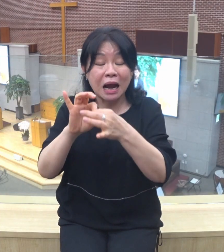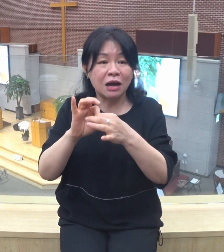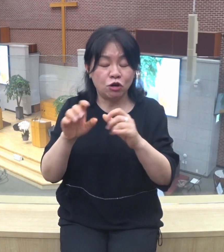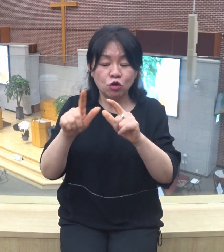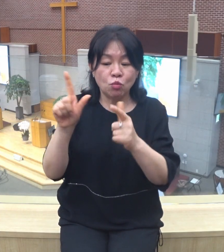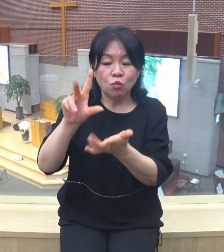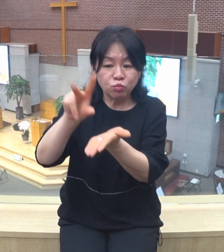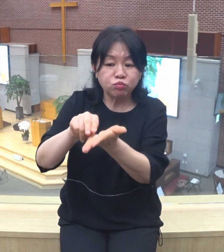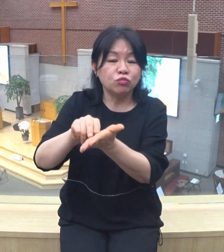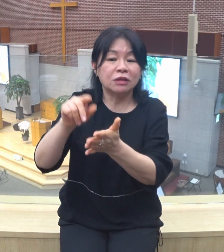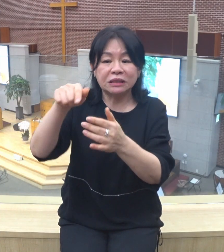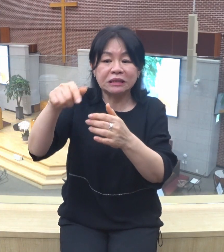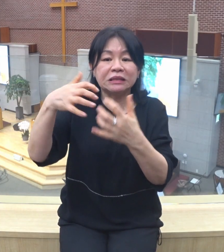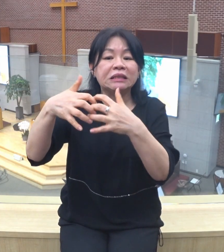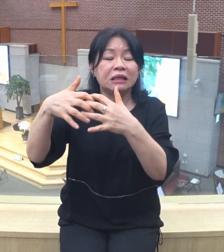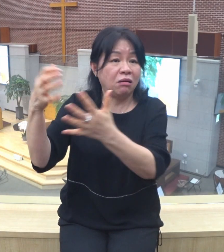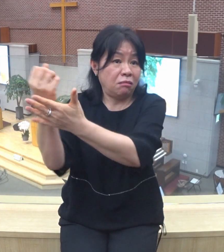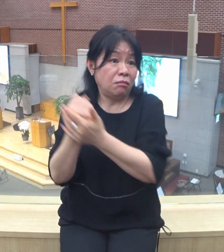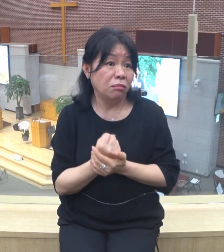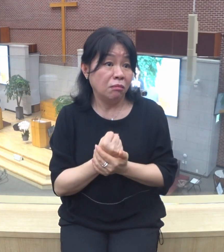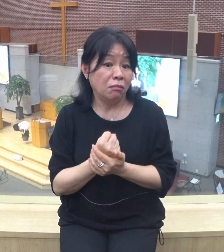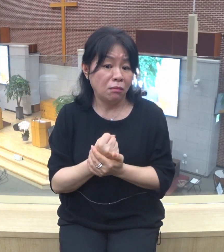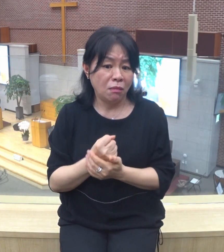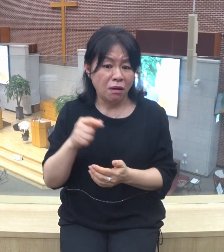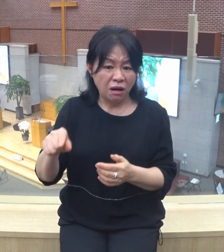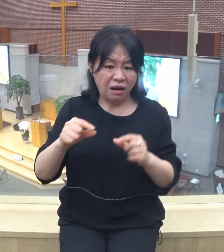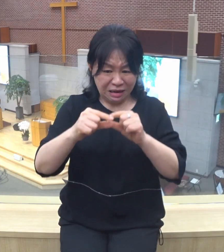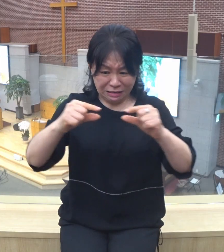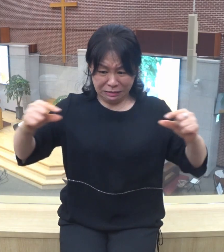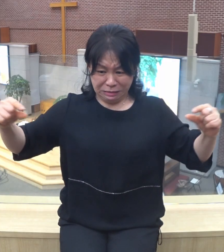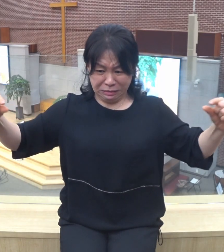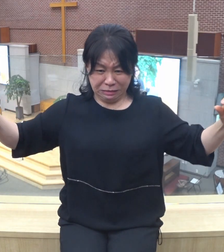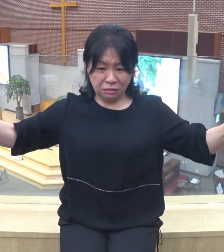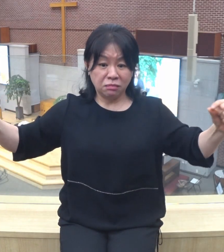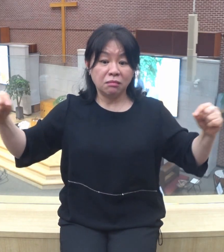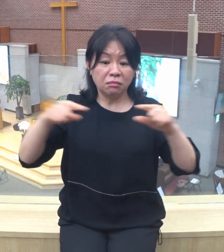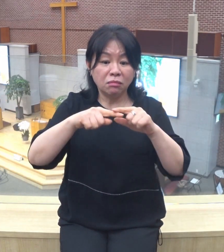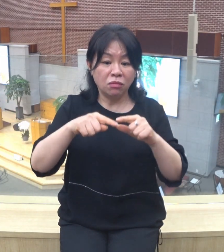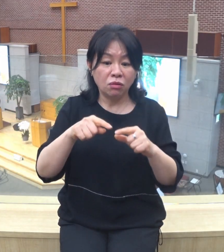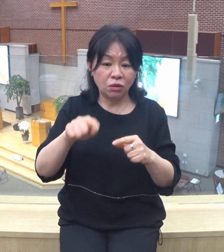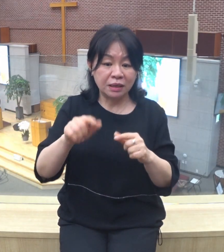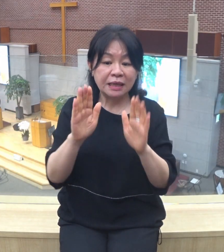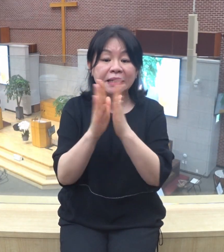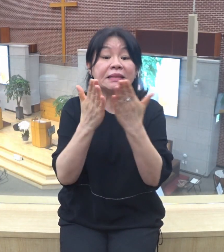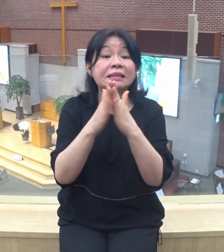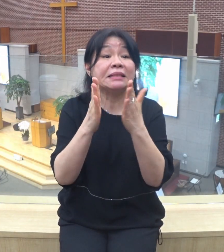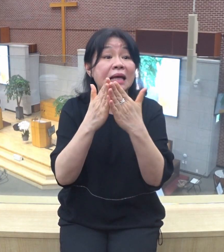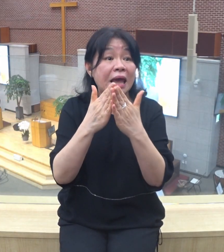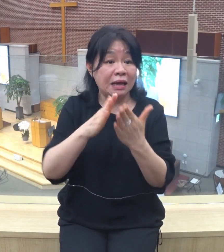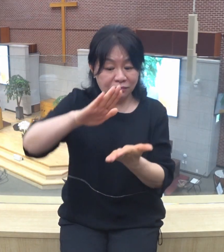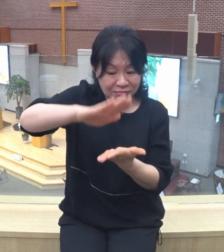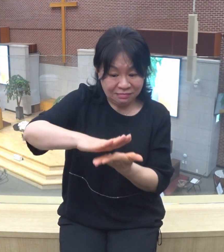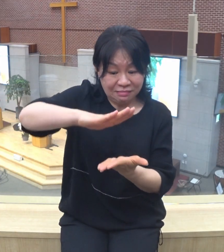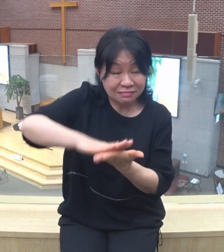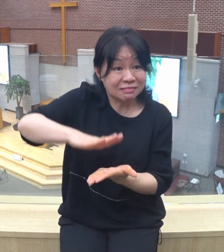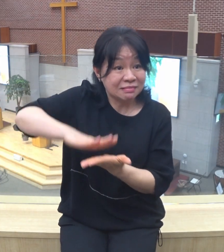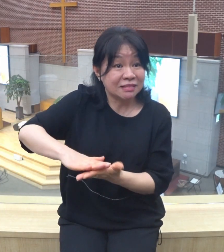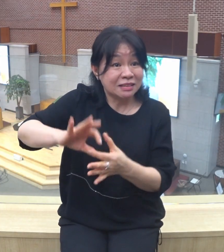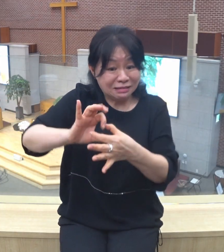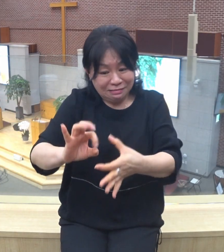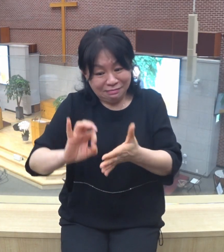오셨습니다. 그래서 이 스테이플러가 굉장히 긴 스테이플러입니다. 그래서 소책자를 이렇게 가운데를 찍을 수